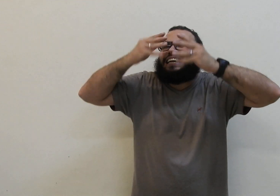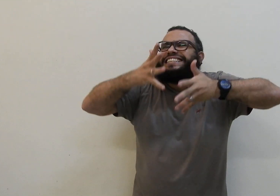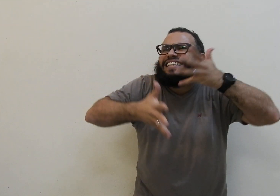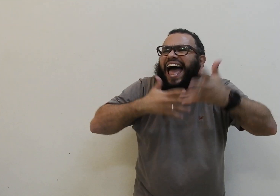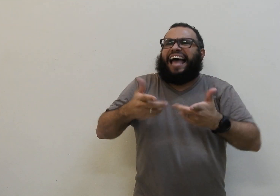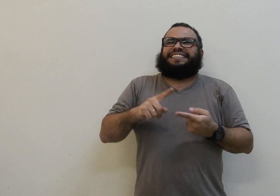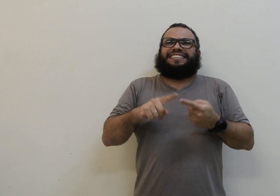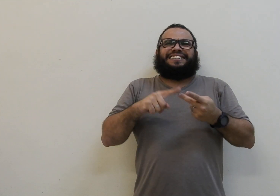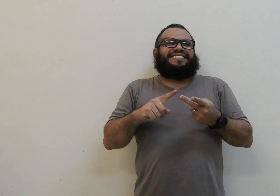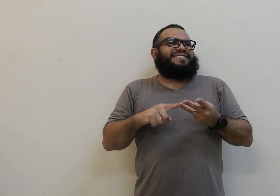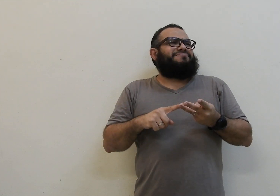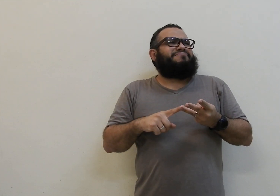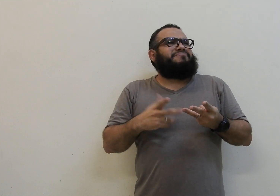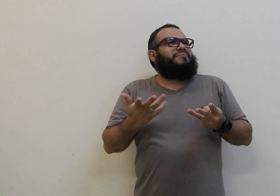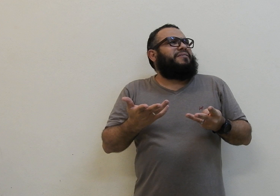uma linguagem,